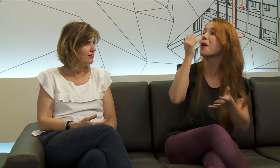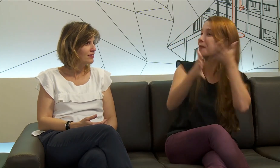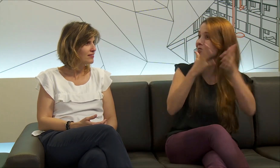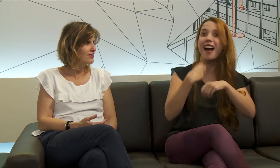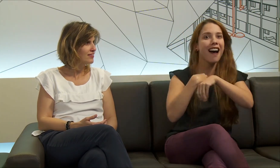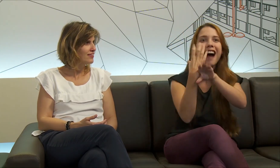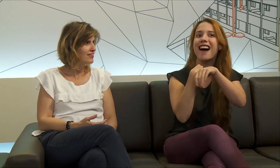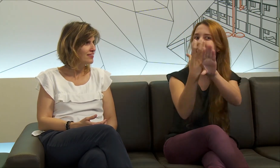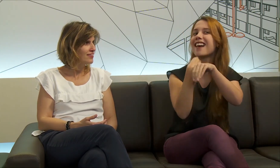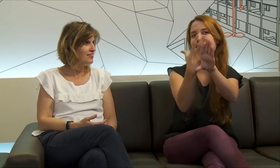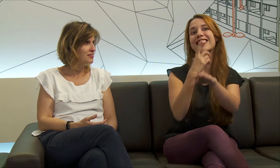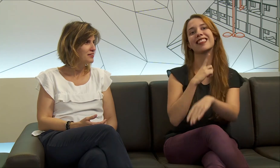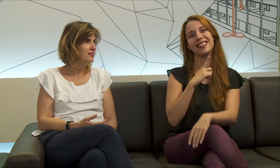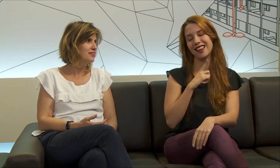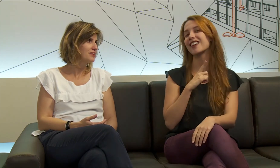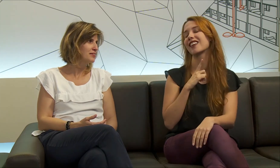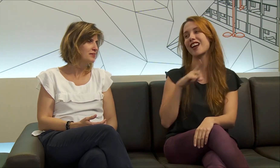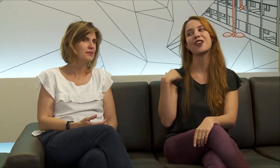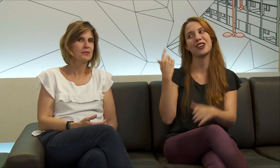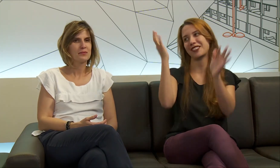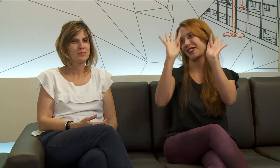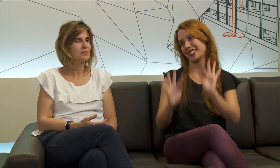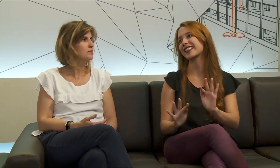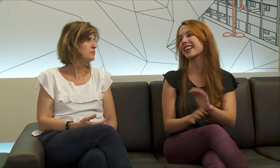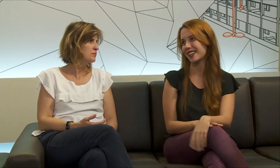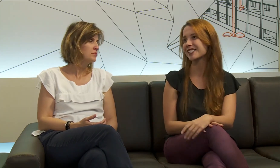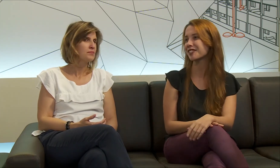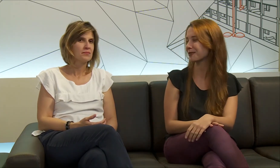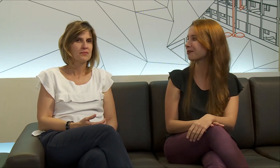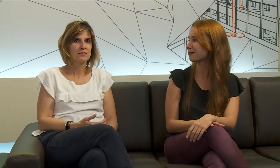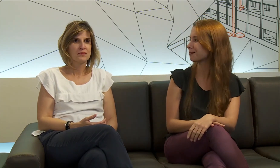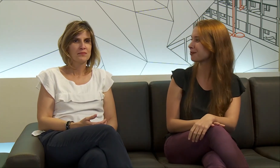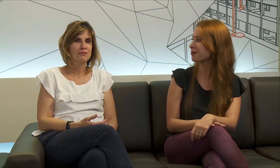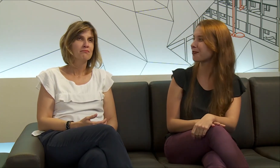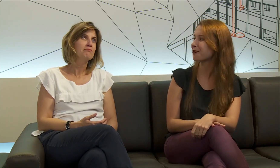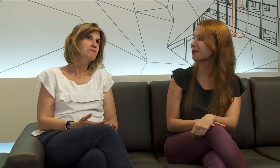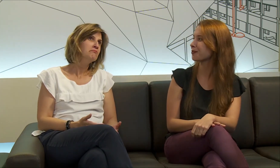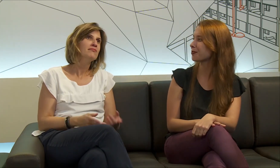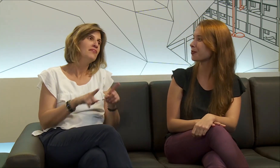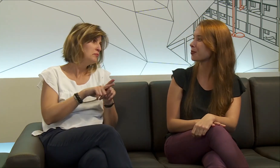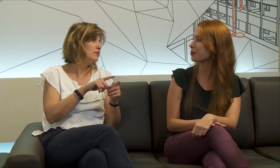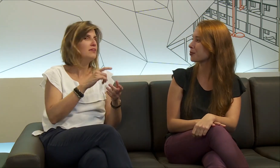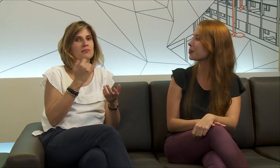minha família sabe língua de sinais e isso é muito bom, isso nos causa uma grande alegria.